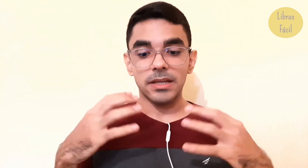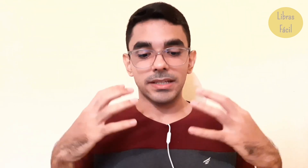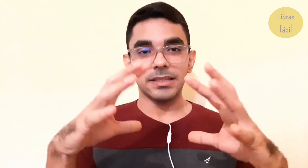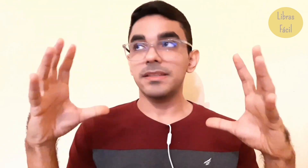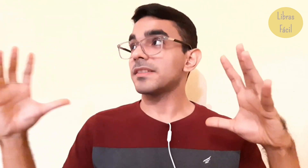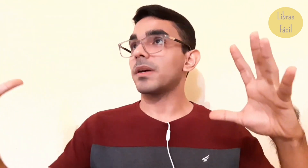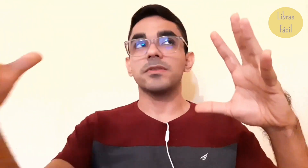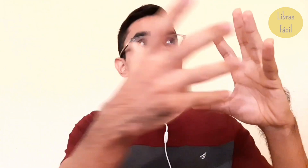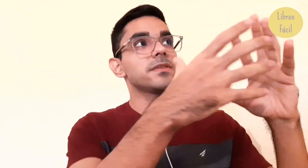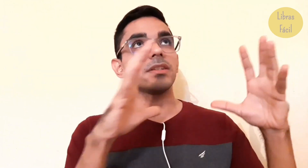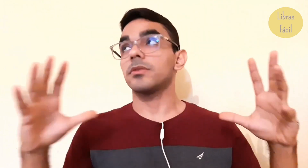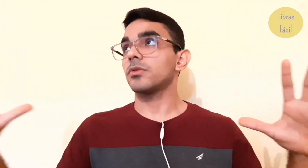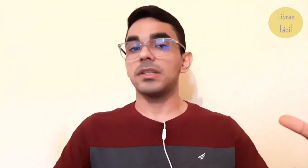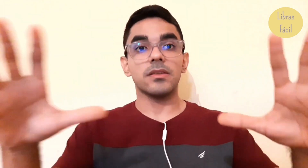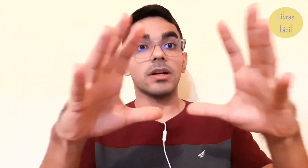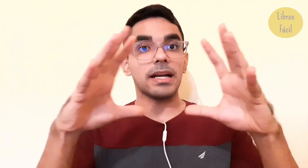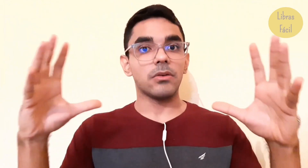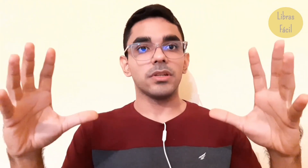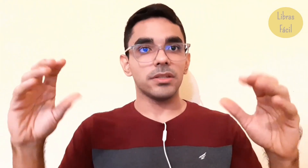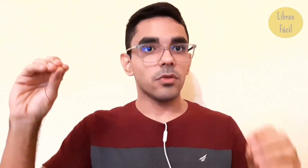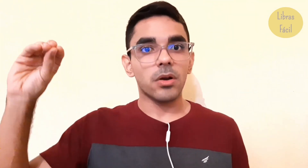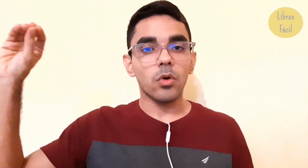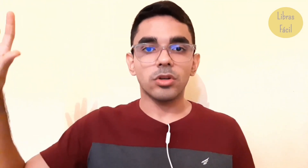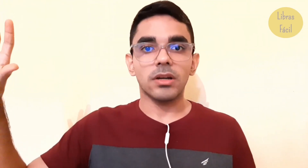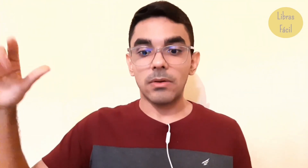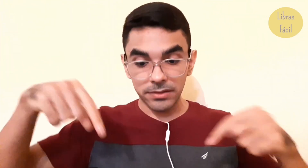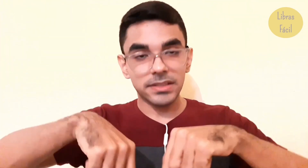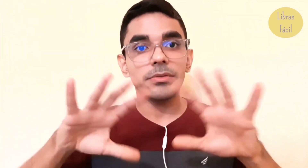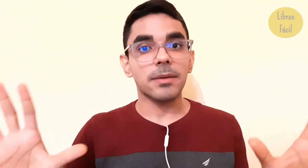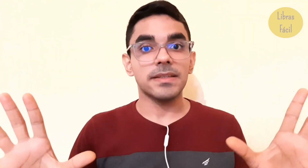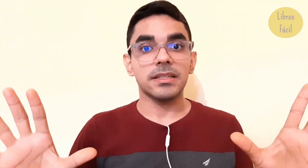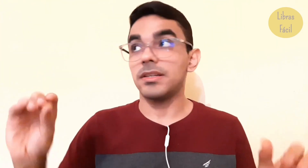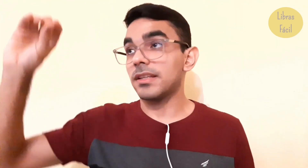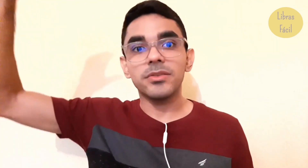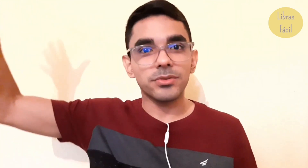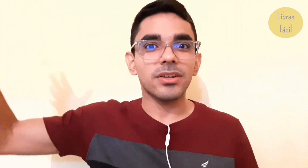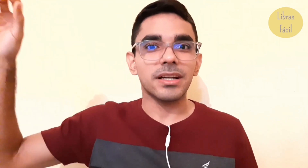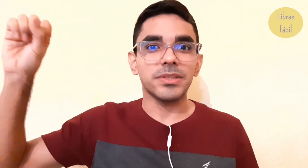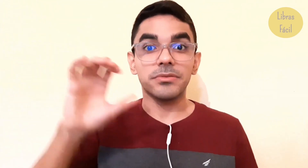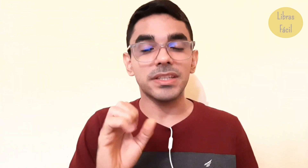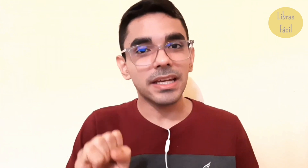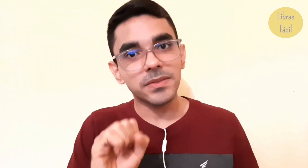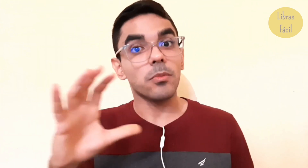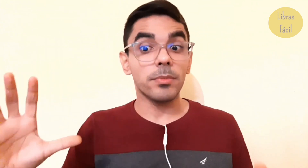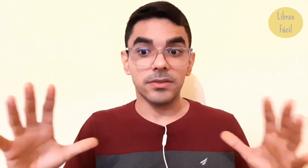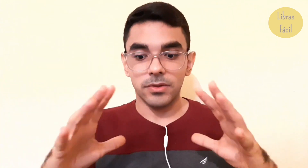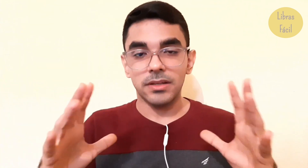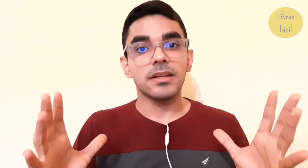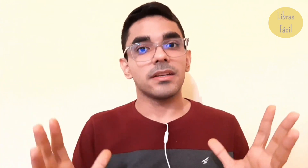desse espaço físico aqui que eu estou, desse local, e vou para um outro local, a minha vida não está mais aqui, já está em outro local. Então, vida é isso, é o momento. É